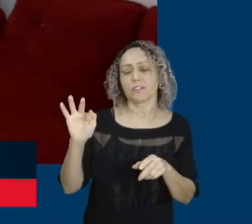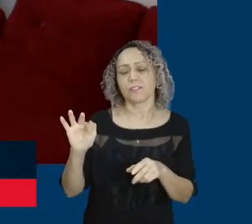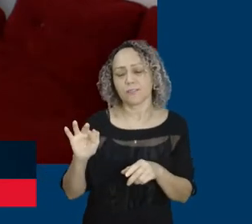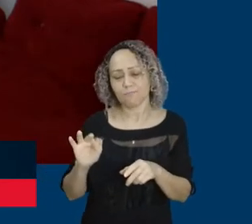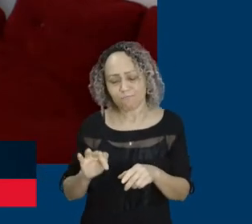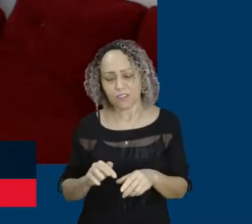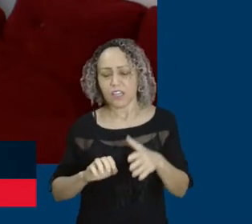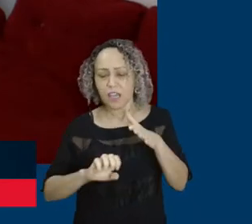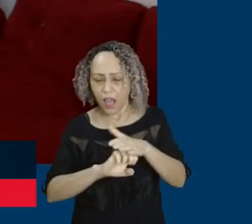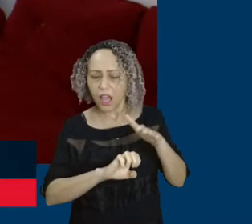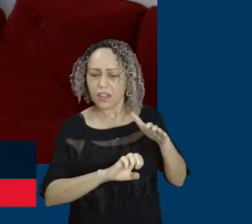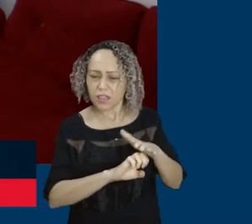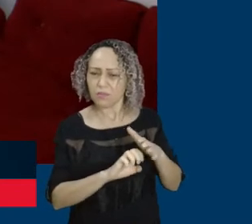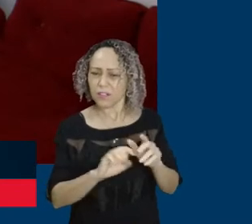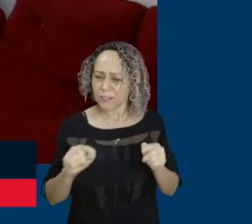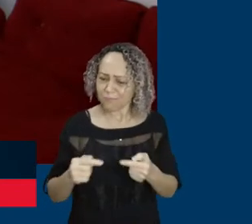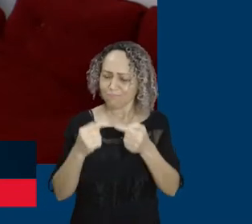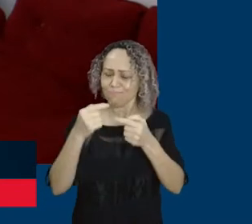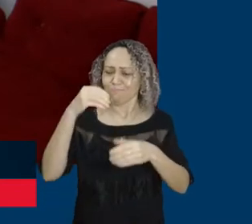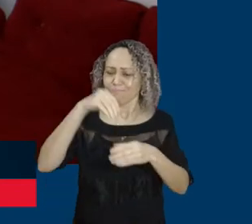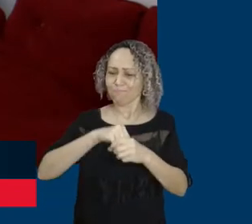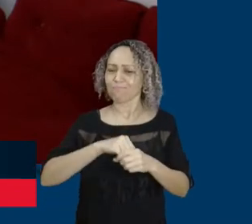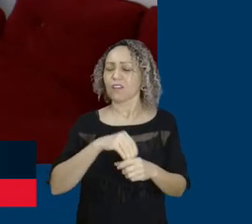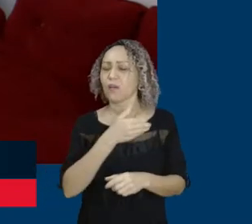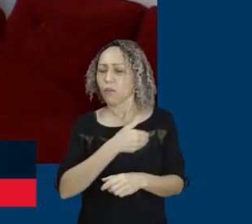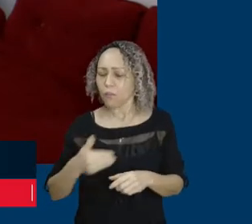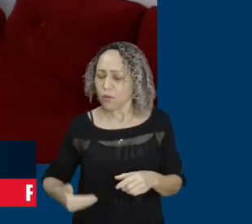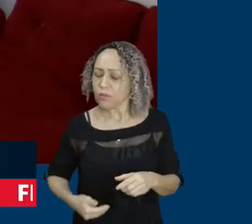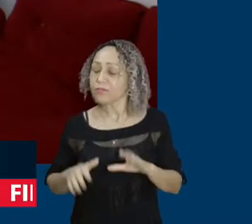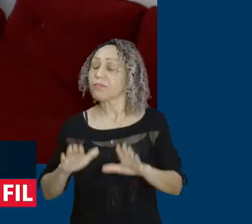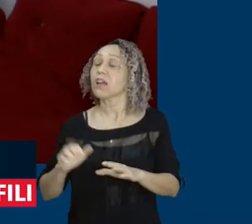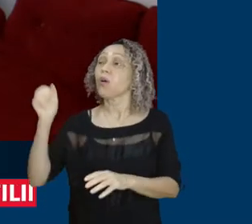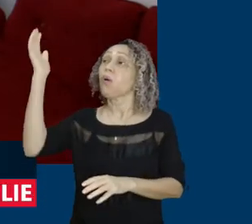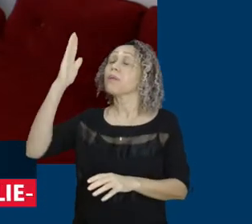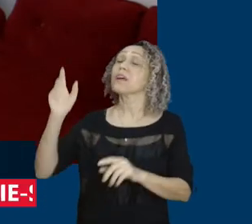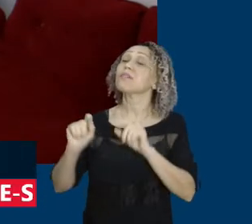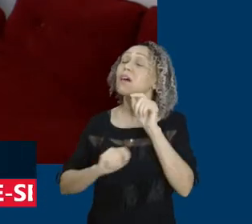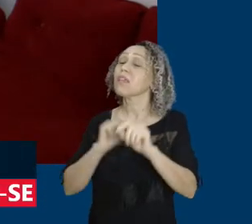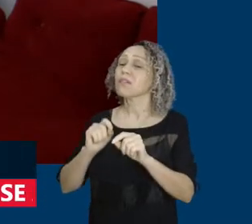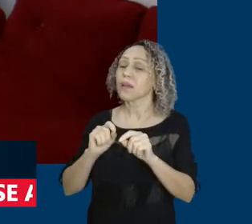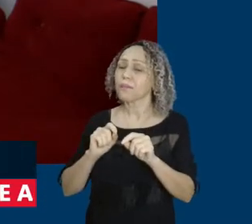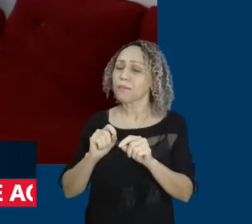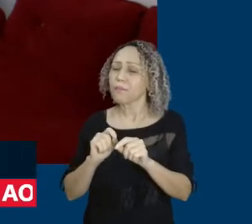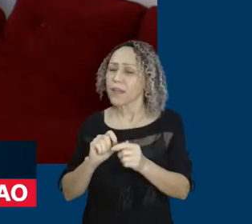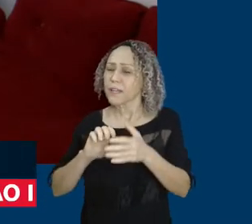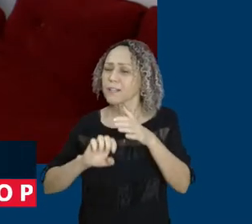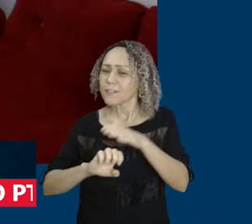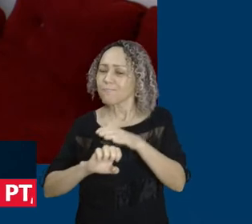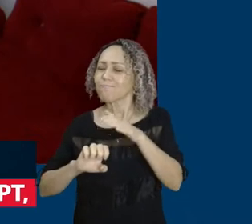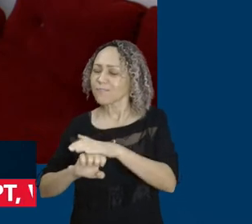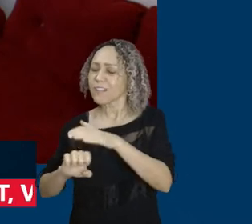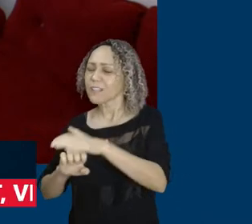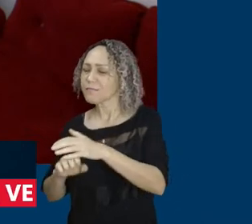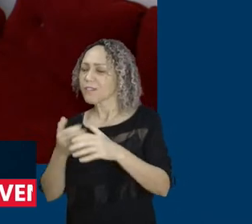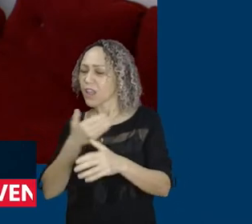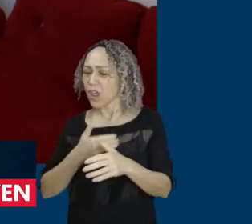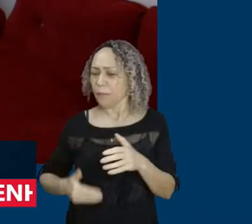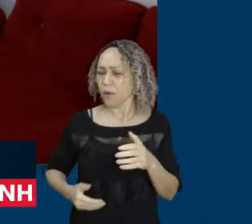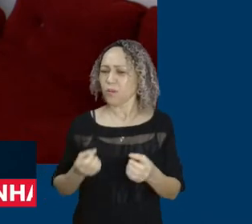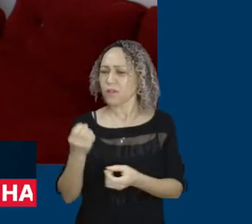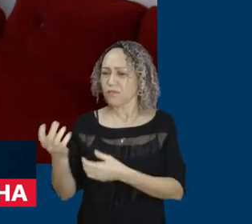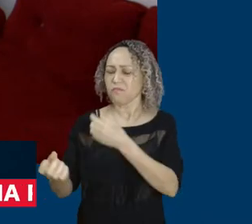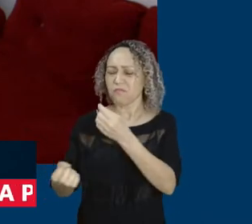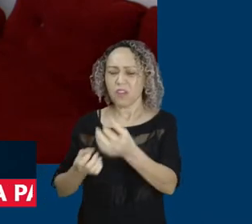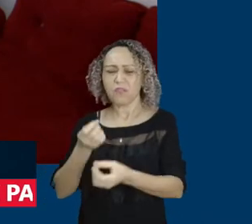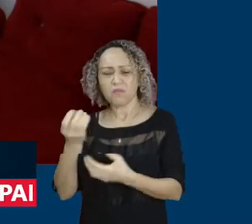e aposta na entrega do patrimônio nacional ao capital estrangeiro e na uberização do trabalho como solução para os